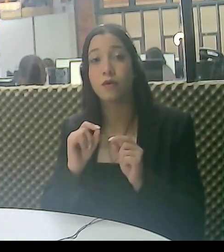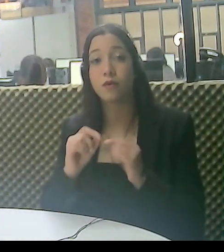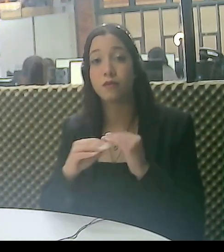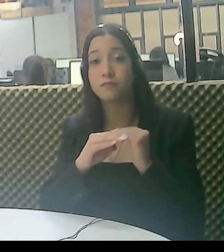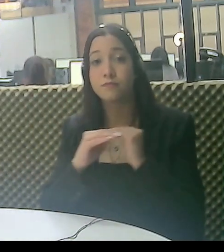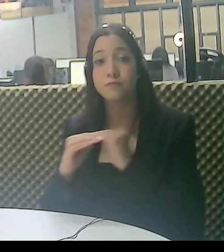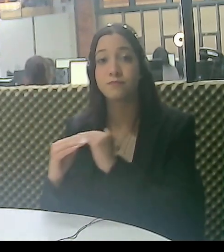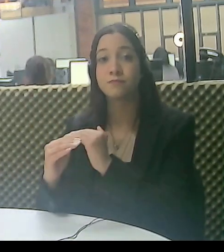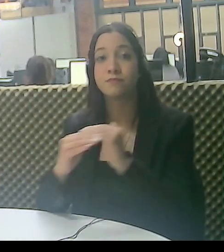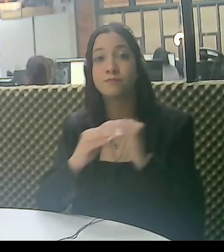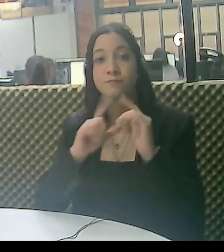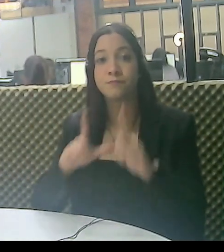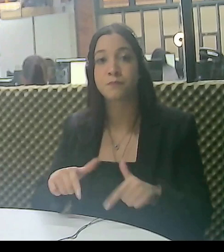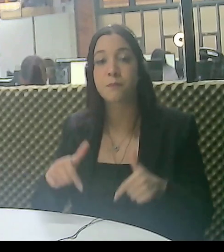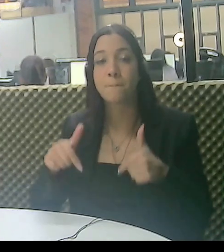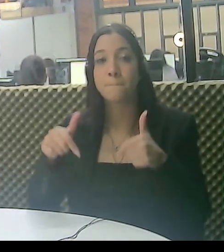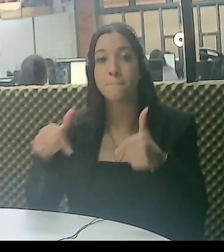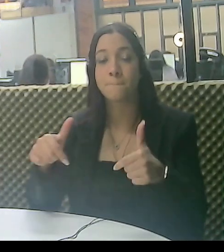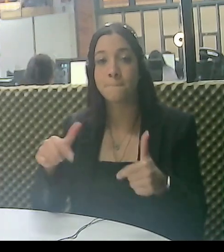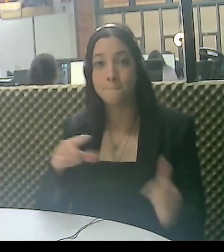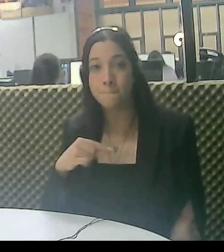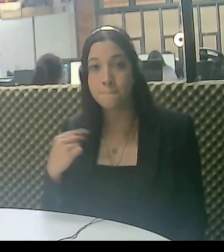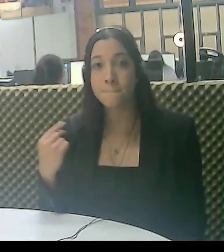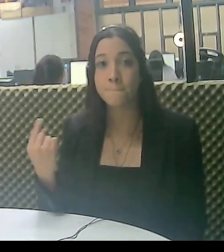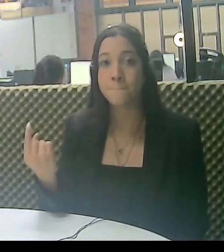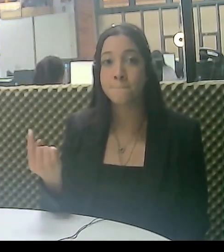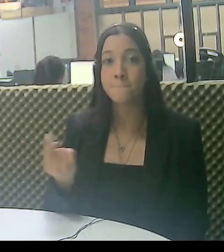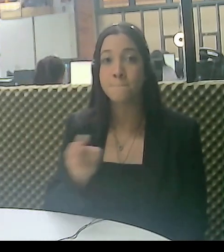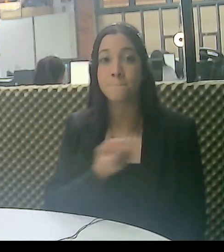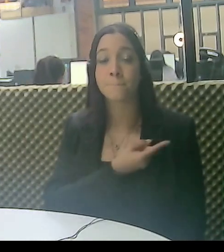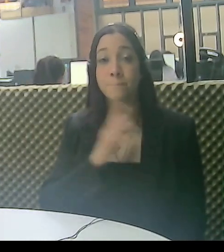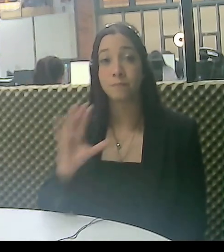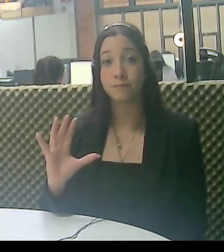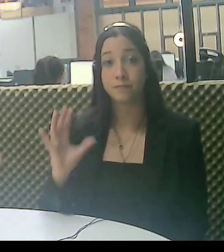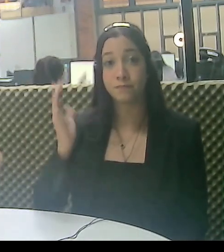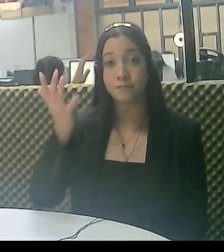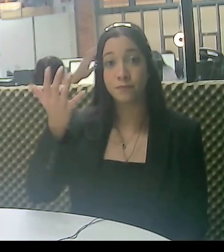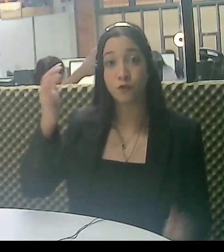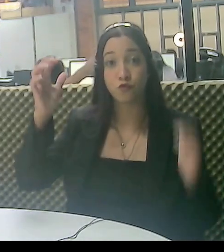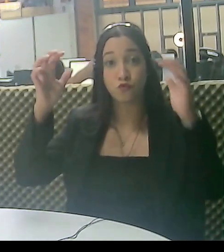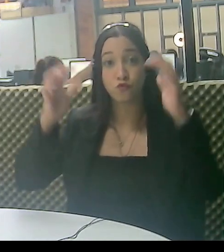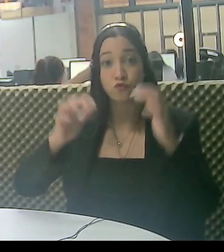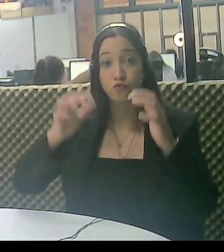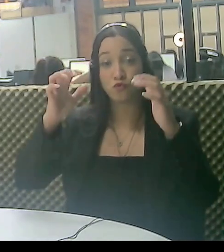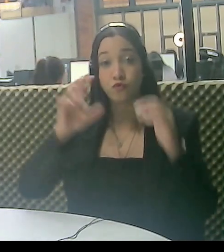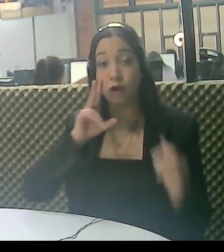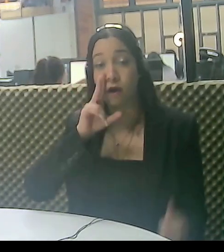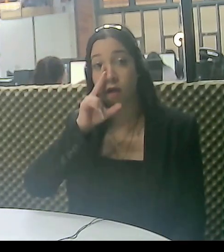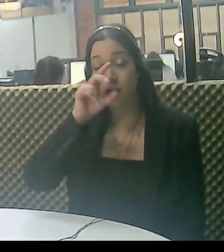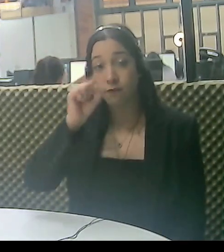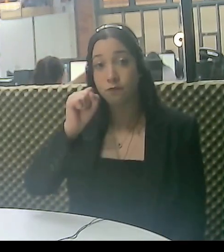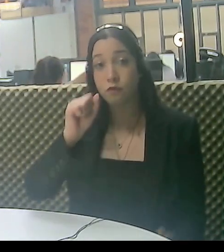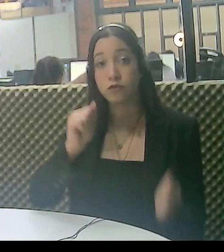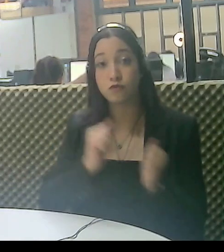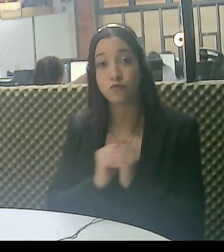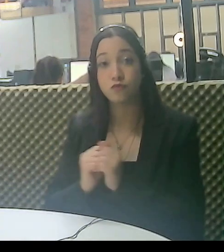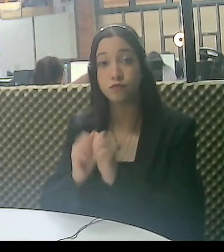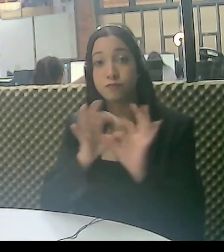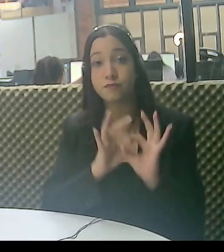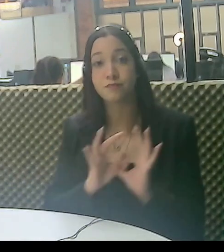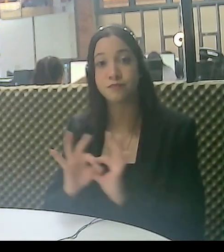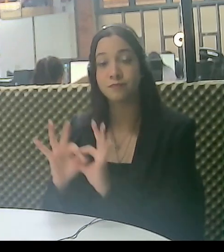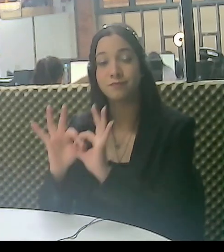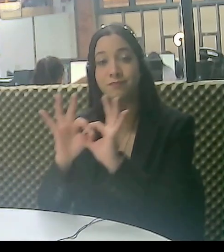nivelarmos nossas ações, para todos, quando acontecer essa chuva mais forte, poder todo mundo atuar em conjunto,